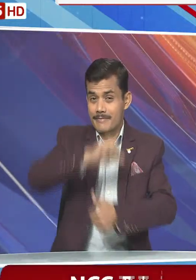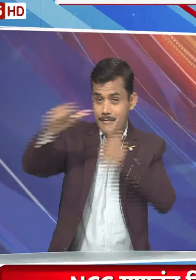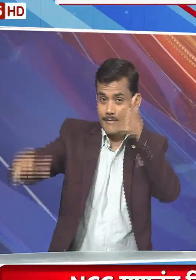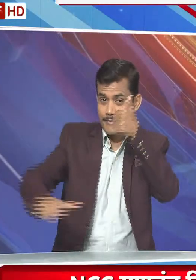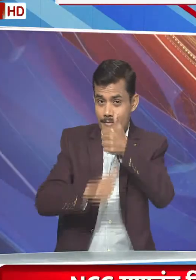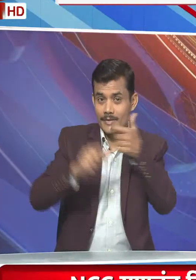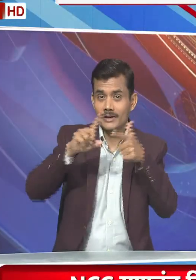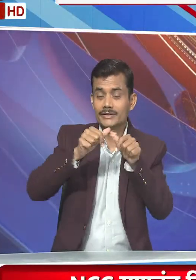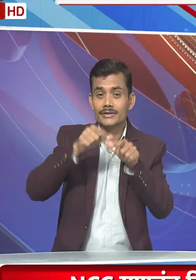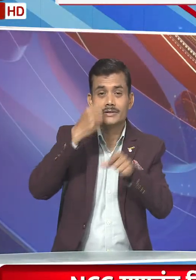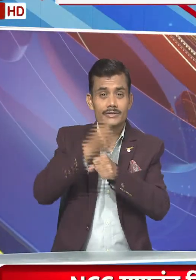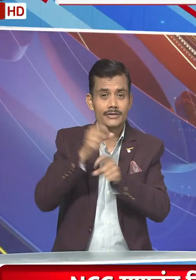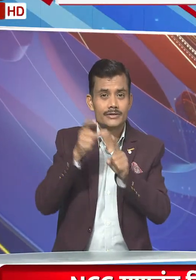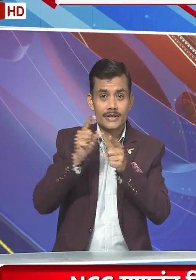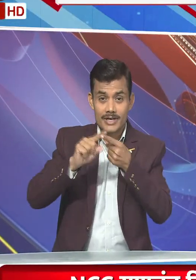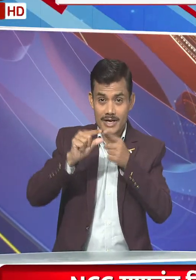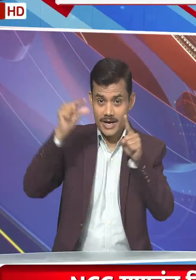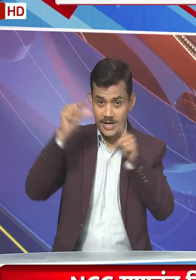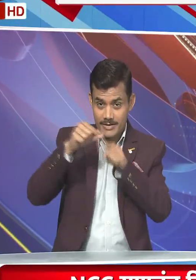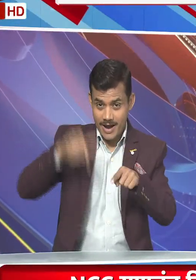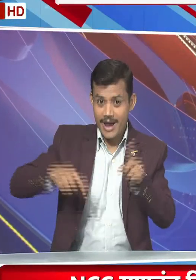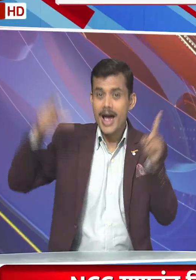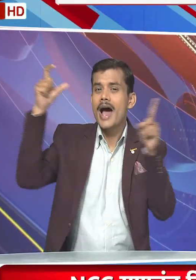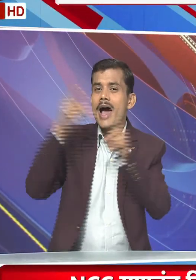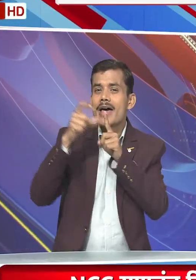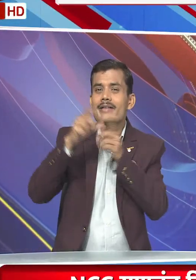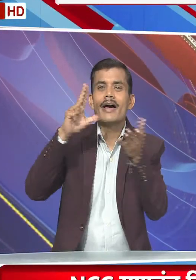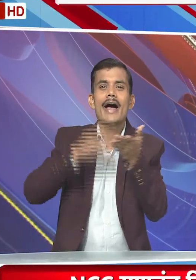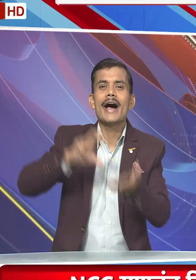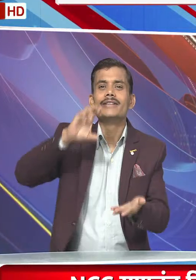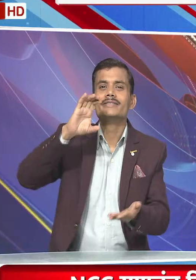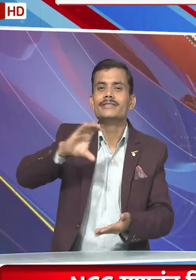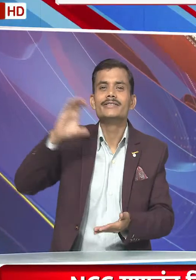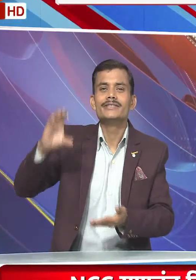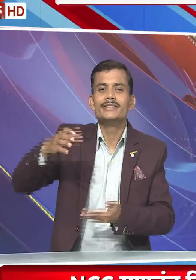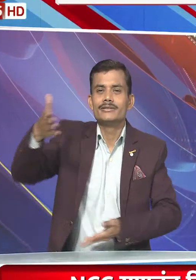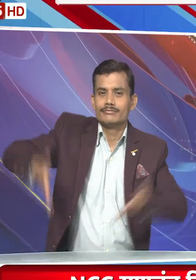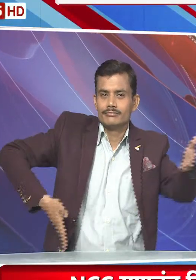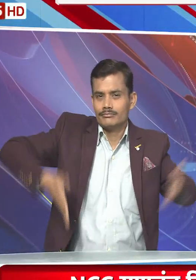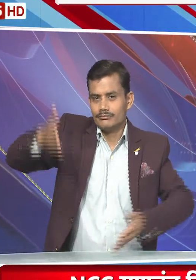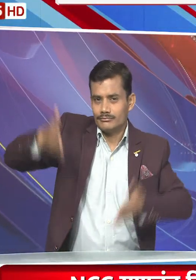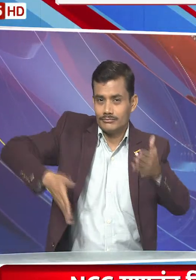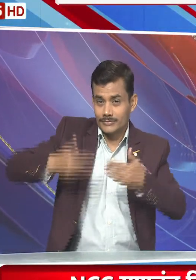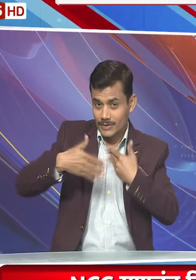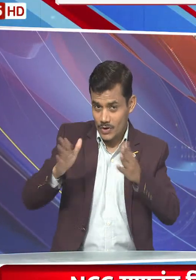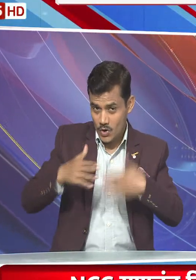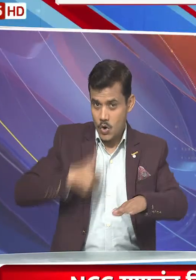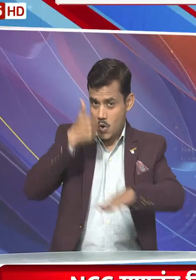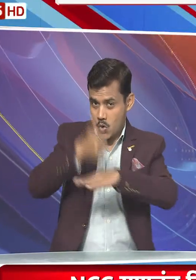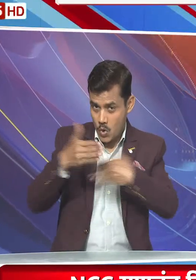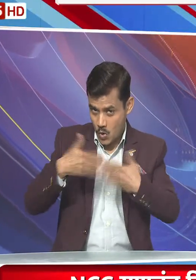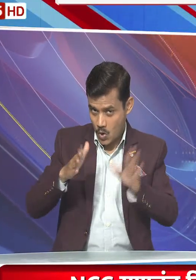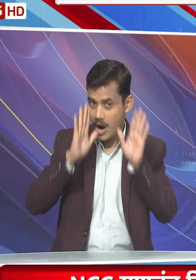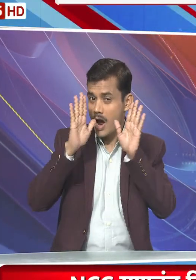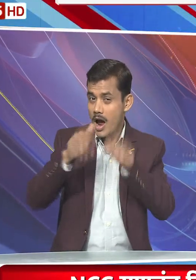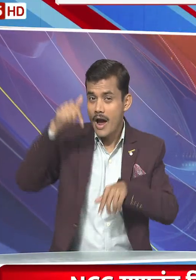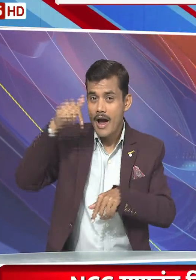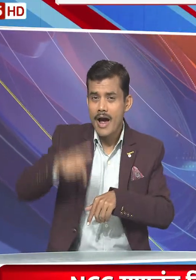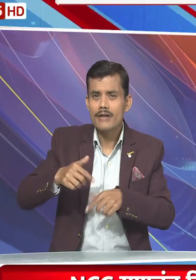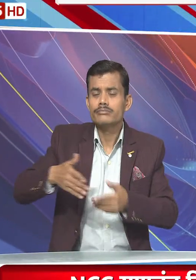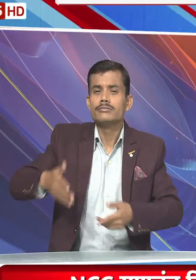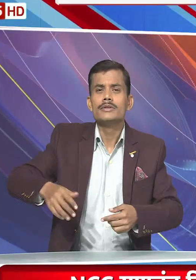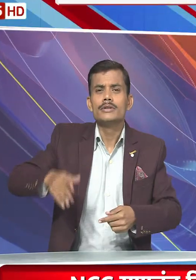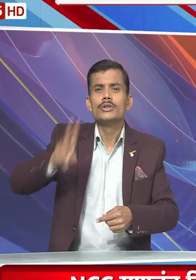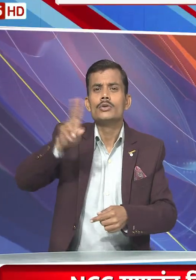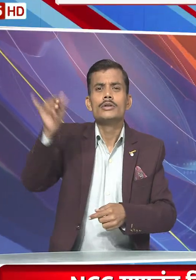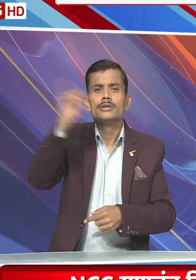उपराष्ट्रपति जगदीप धनखड़ आज नई दिल्ली में एनसीसी गणतंत्र दिवस शिविर का औपचारिक रूप से करेंगे उद्घाटन। गणतंत्र दिवस शिविर